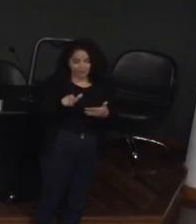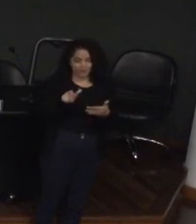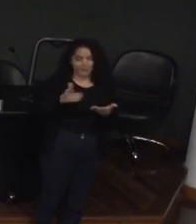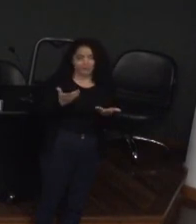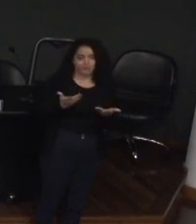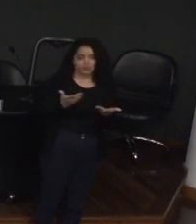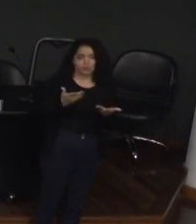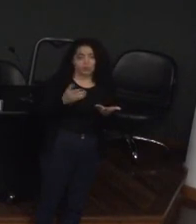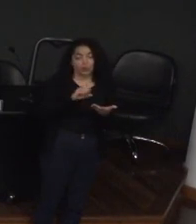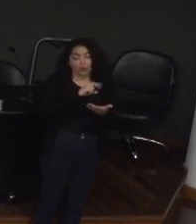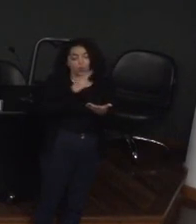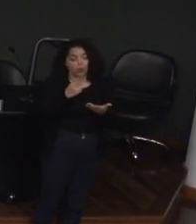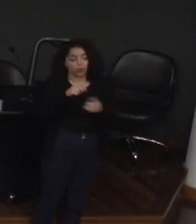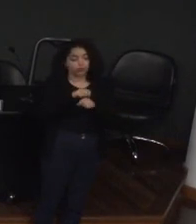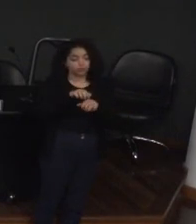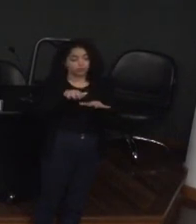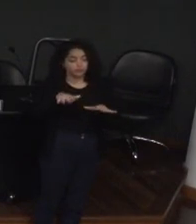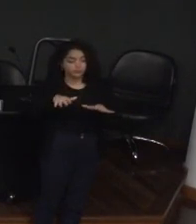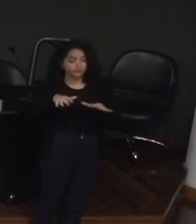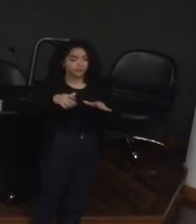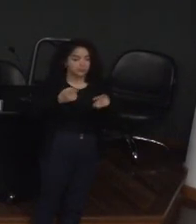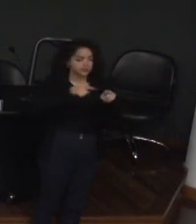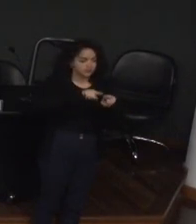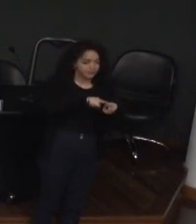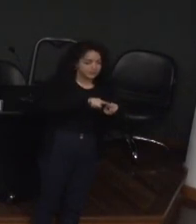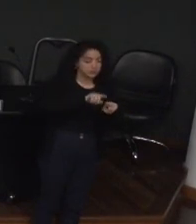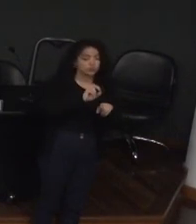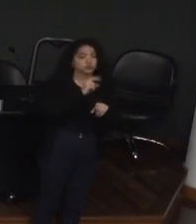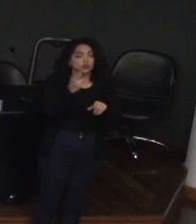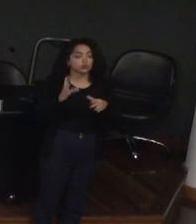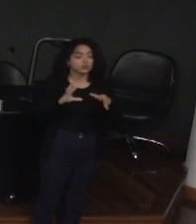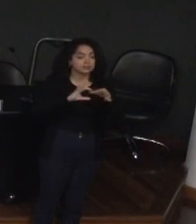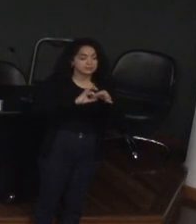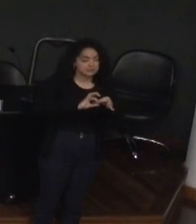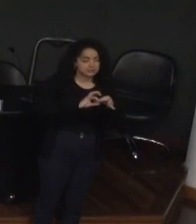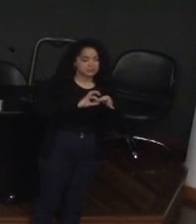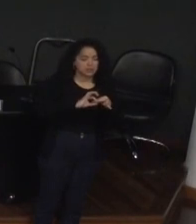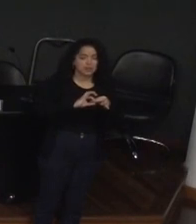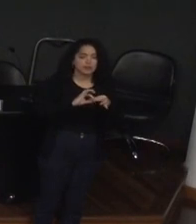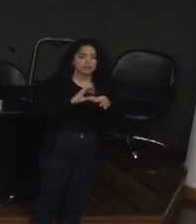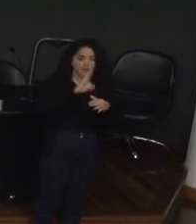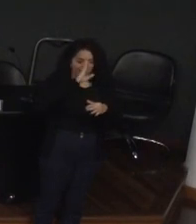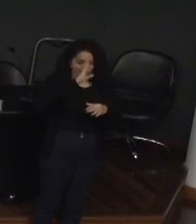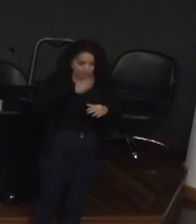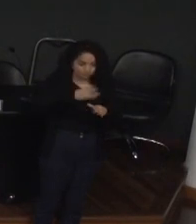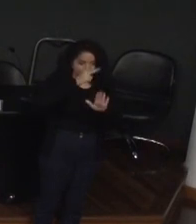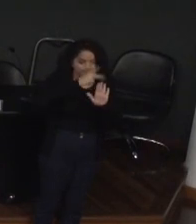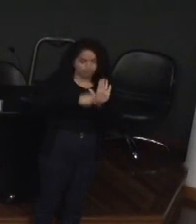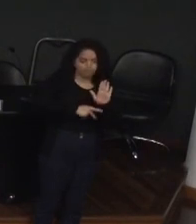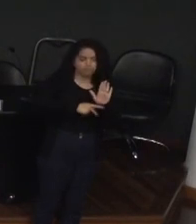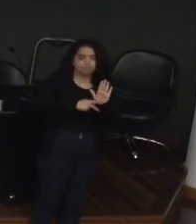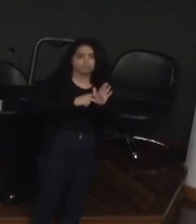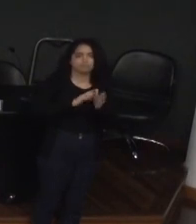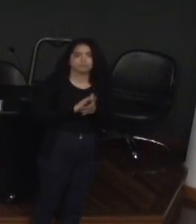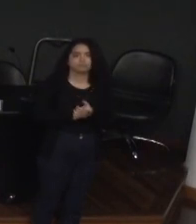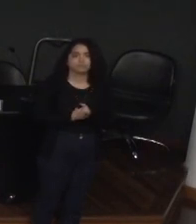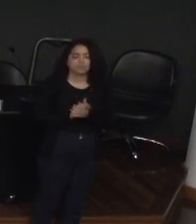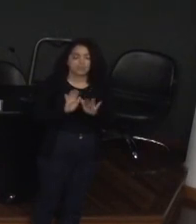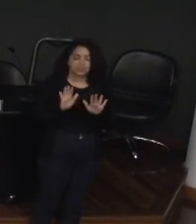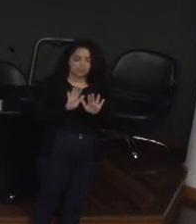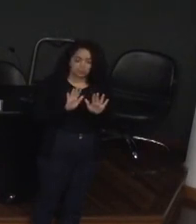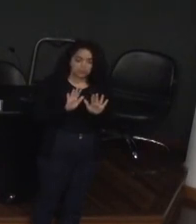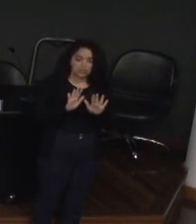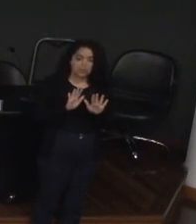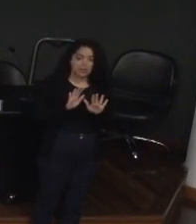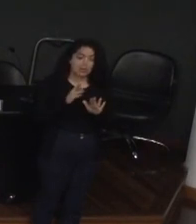não ser que tenha vazado o dado de filiação e outros dados que vinculam aquele projeto específico. Isso, não. E aí não se